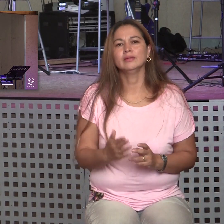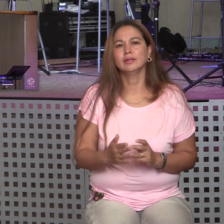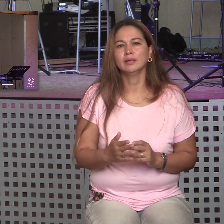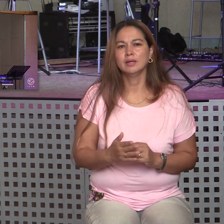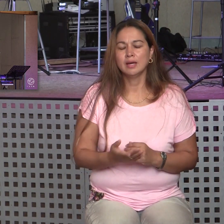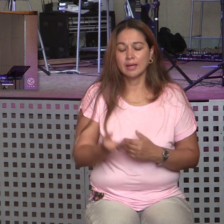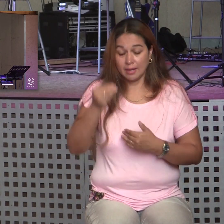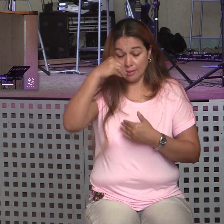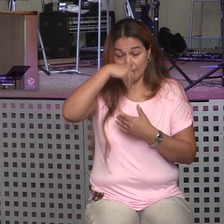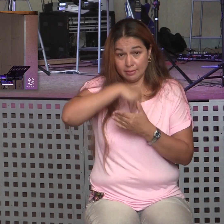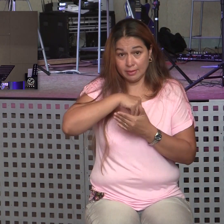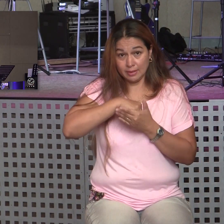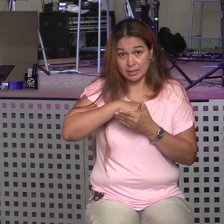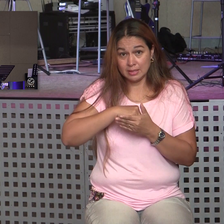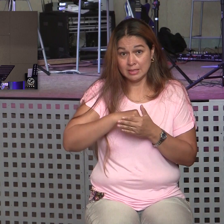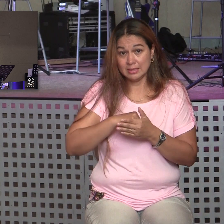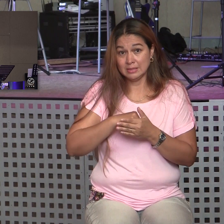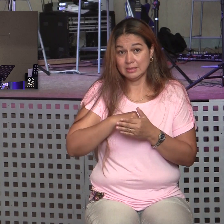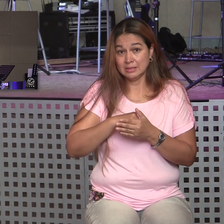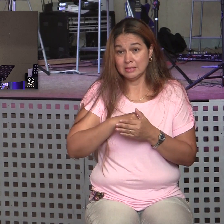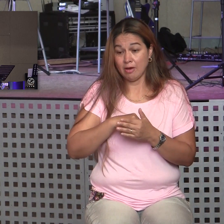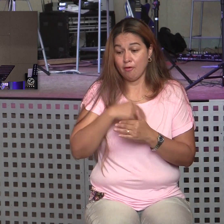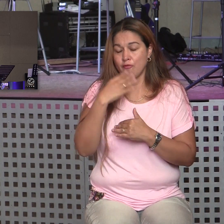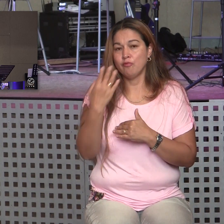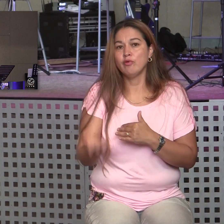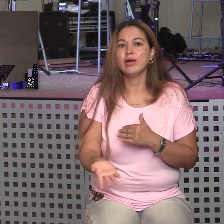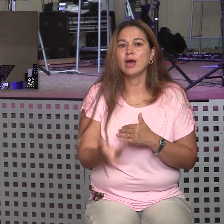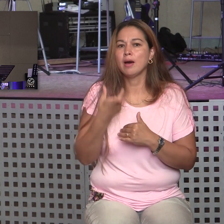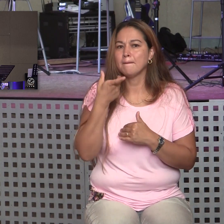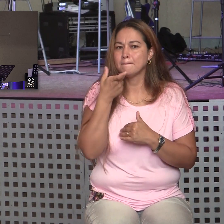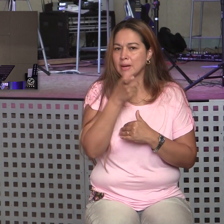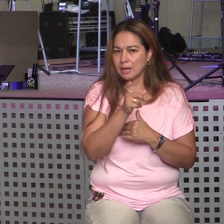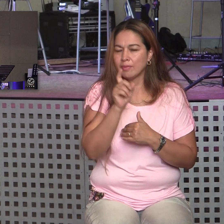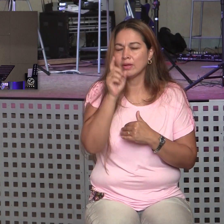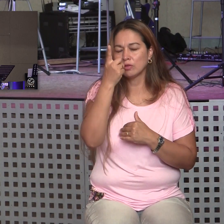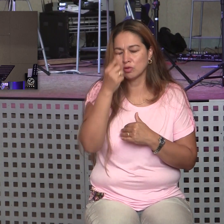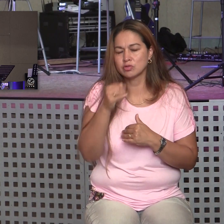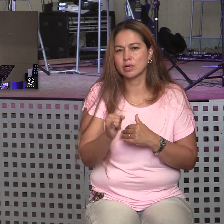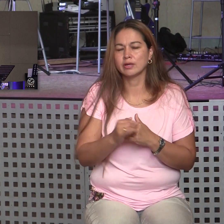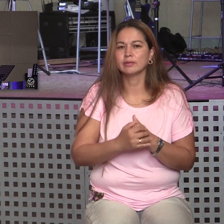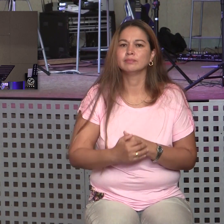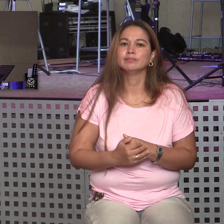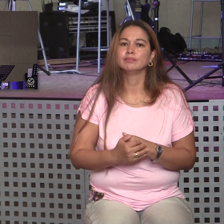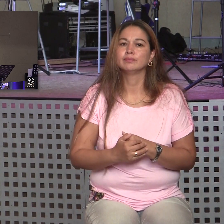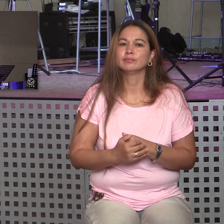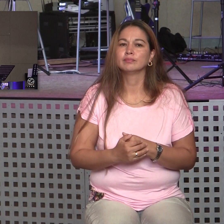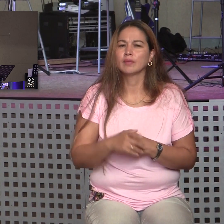Recuerda lo que el texto de Isaías dice: cuando pases por las aguas,